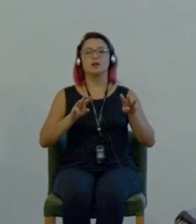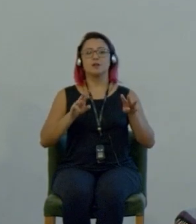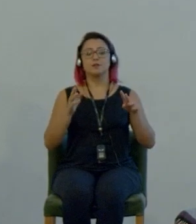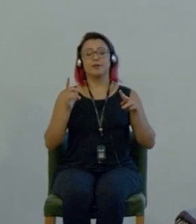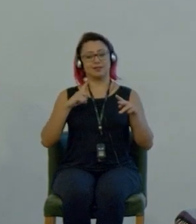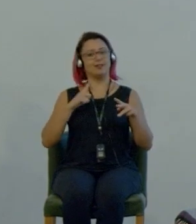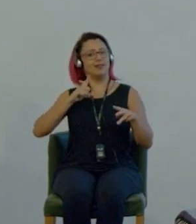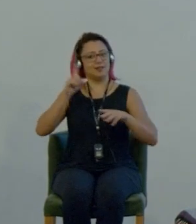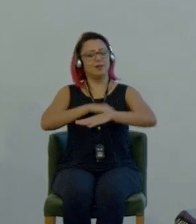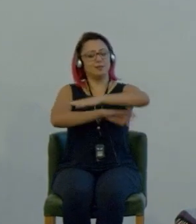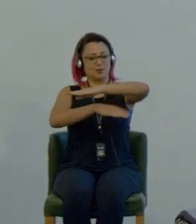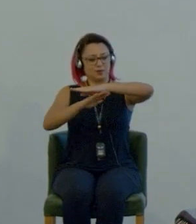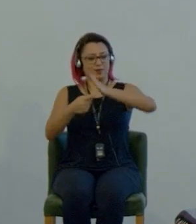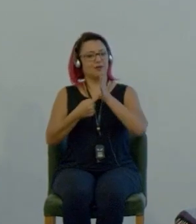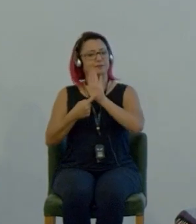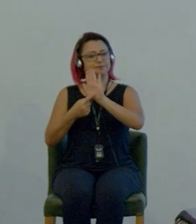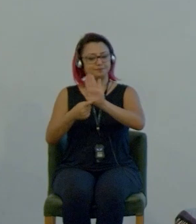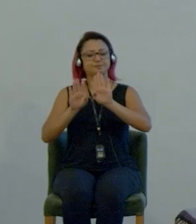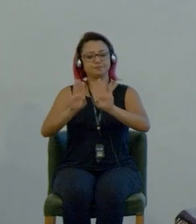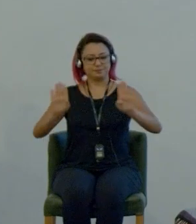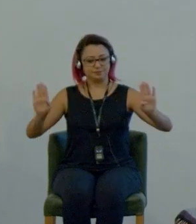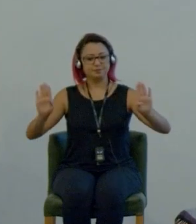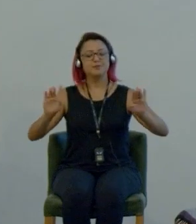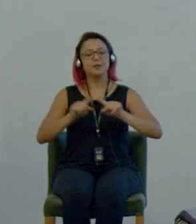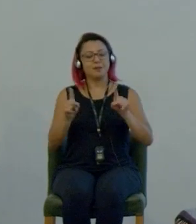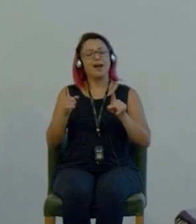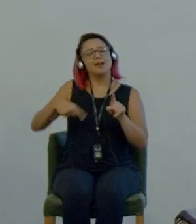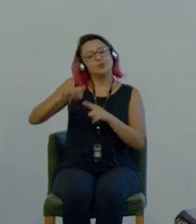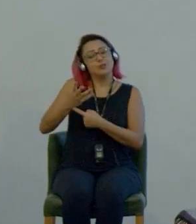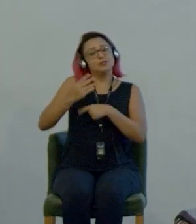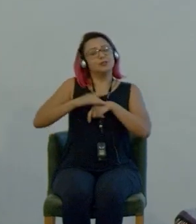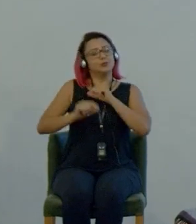moment, jouent avec cette